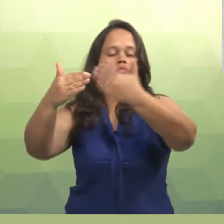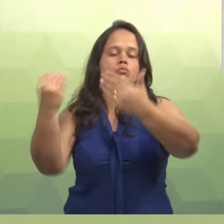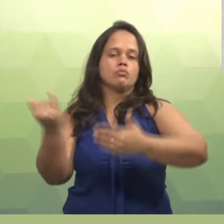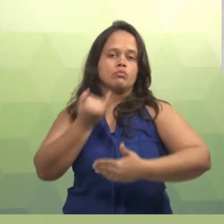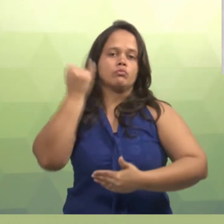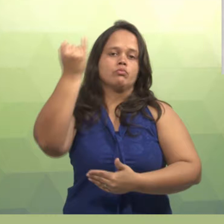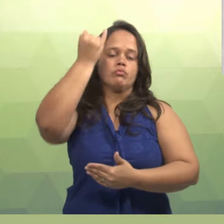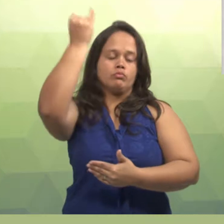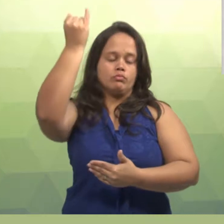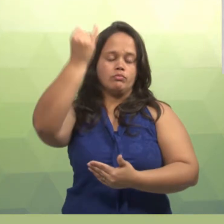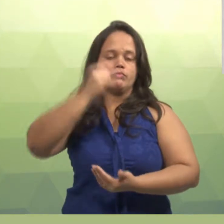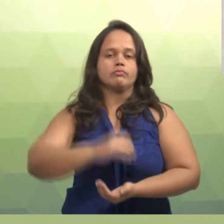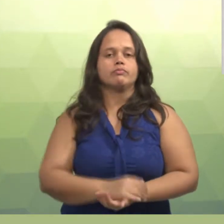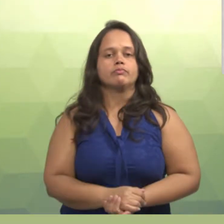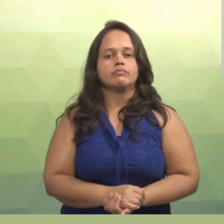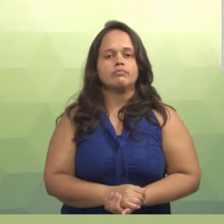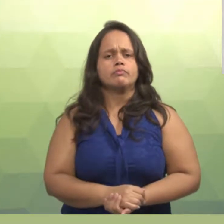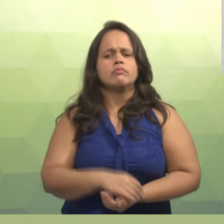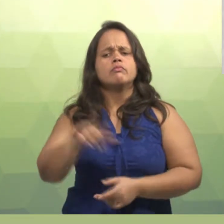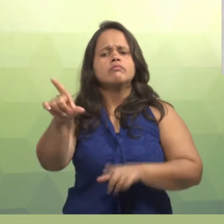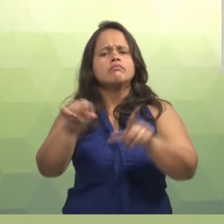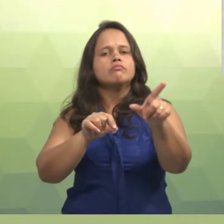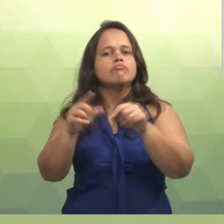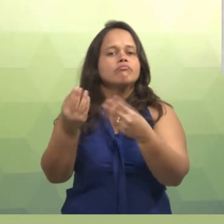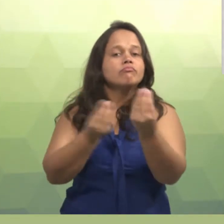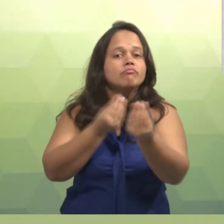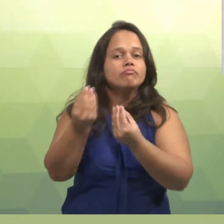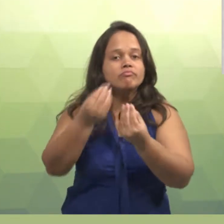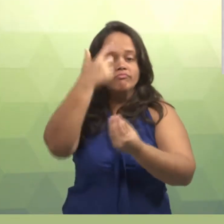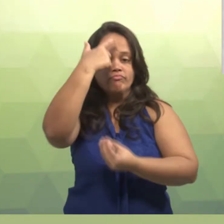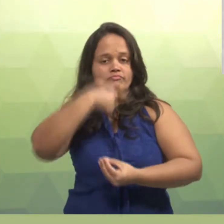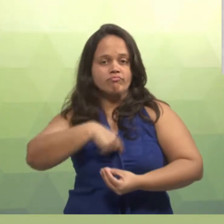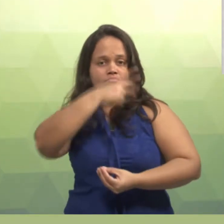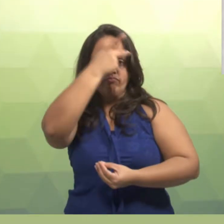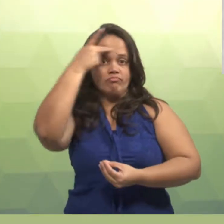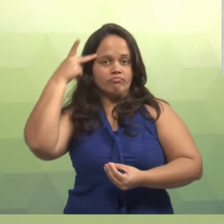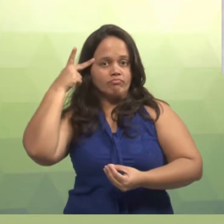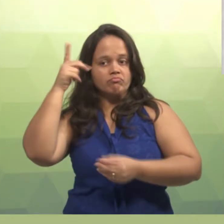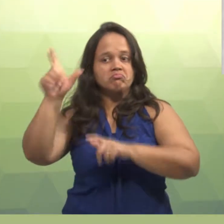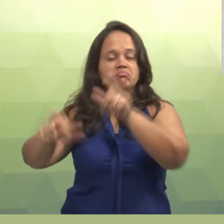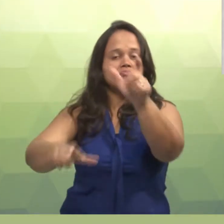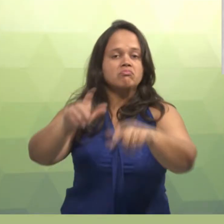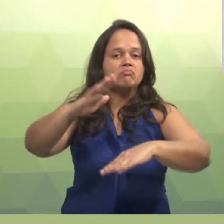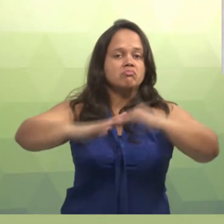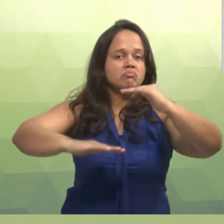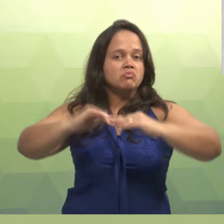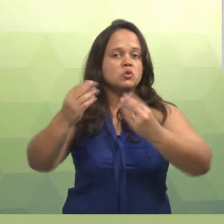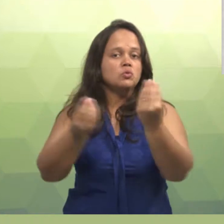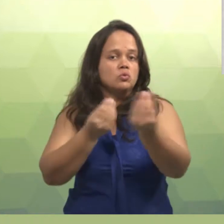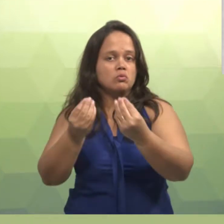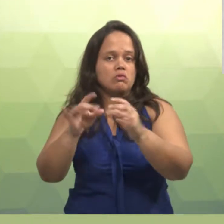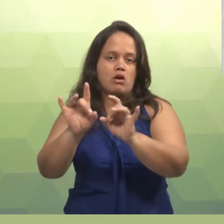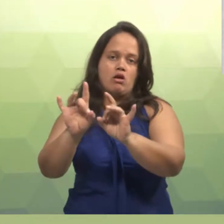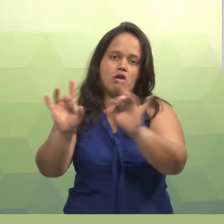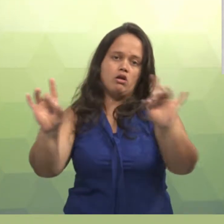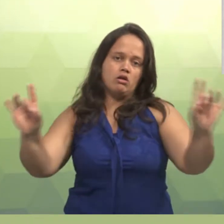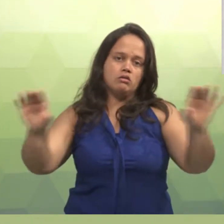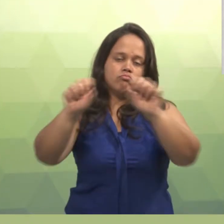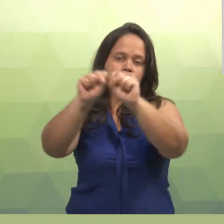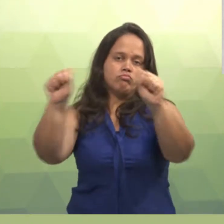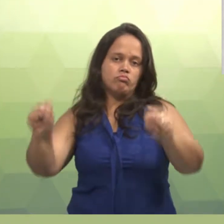missão. Mas para definir os seus recursos humanos, cada sistema estabelece suas